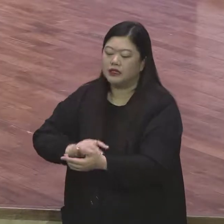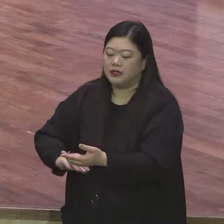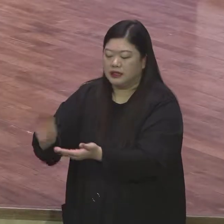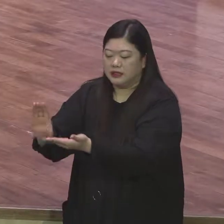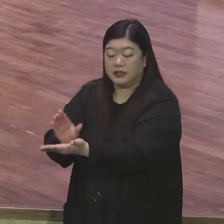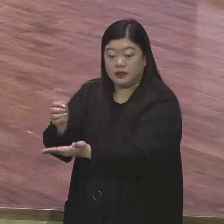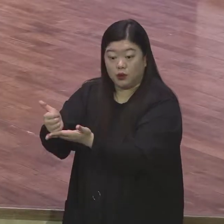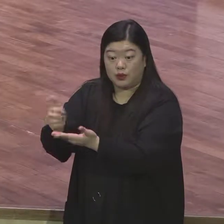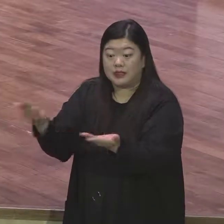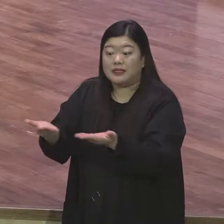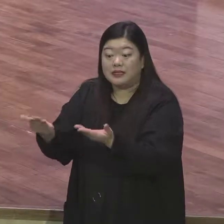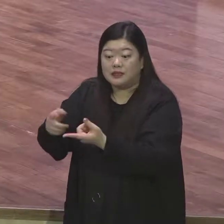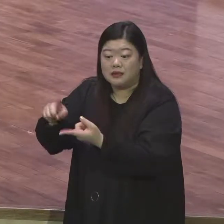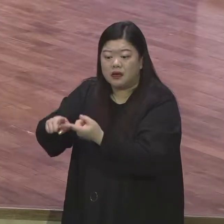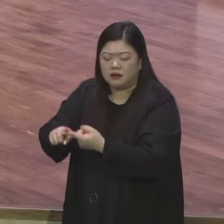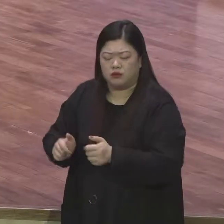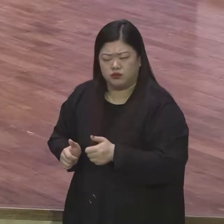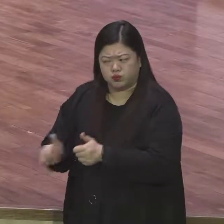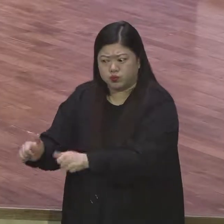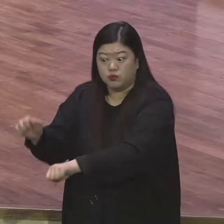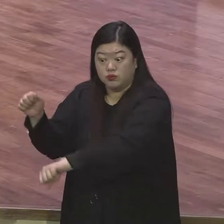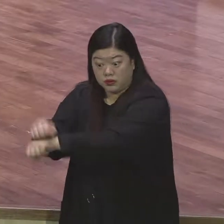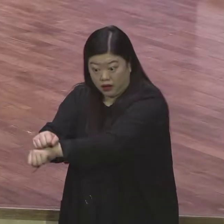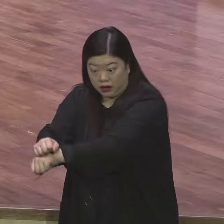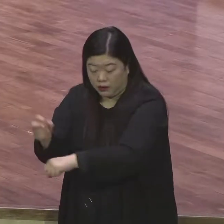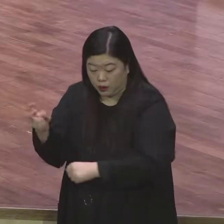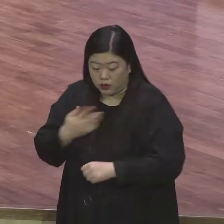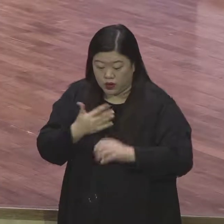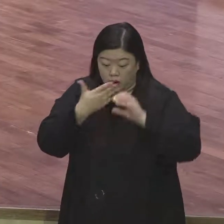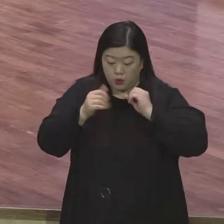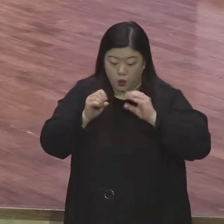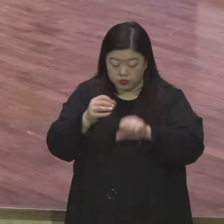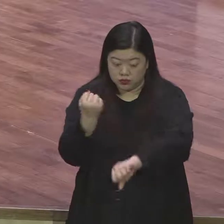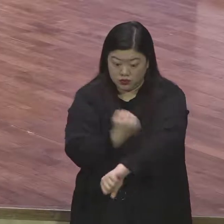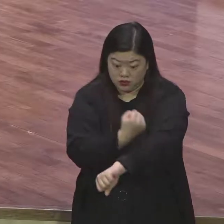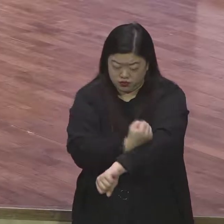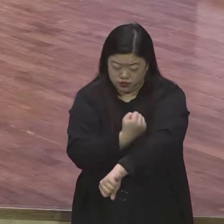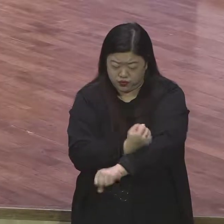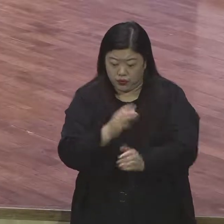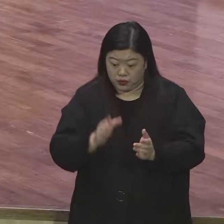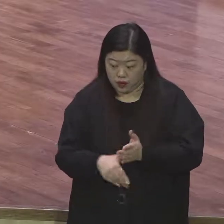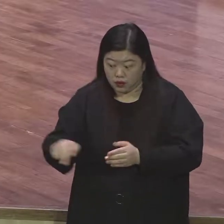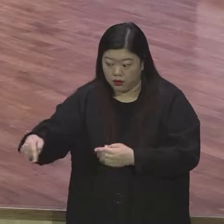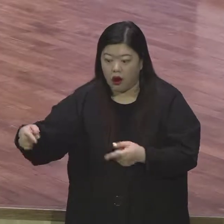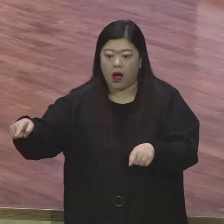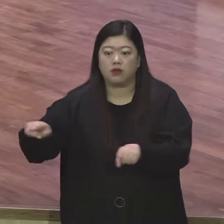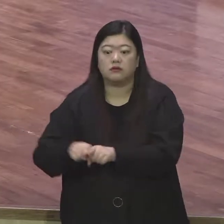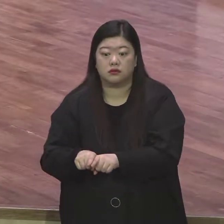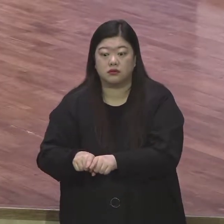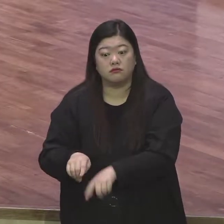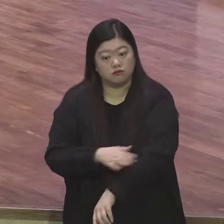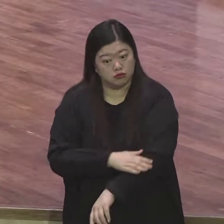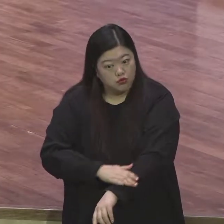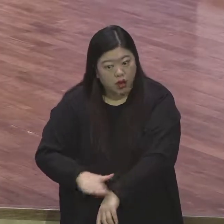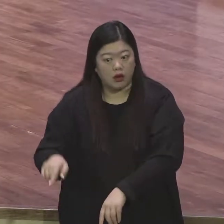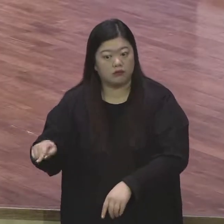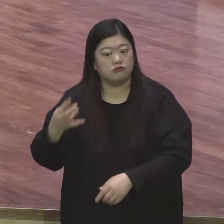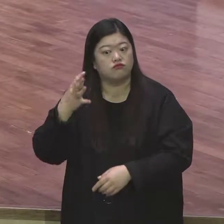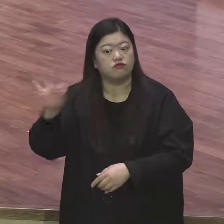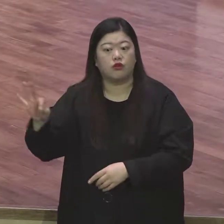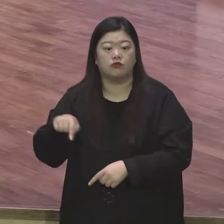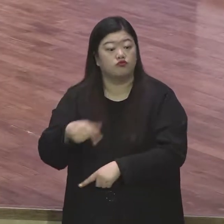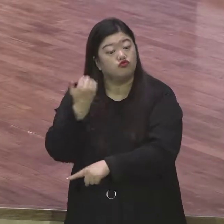일꾼이요 자신과 함께 복음을 위하여 수고한 자다라고 강조하고 있습니다.